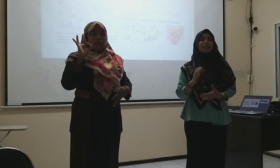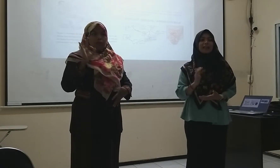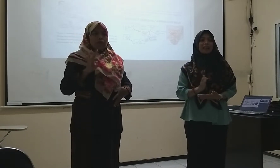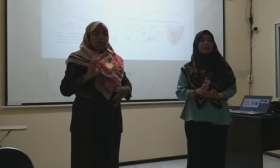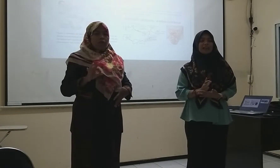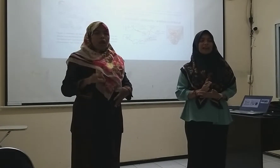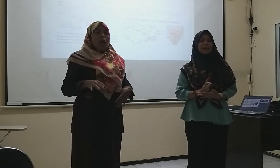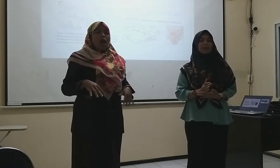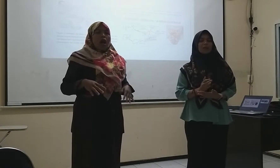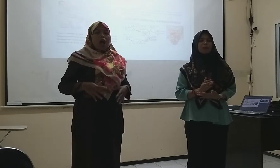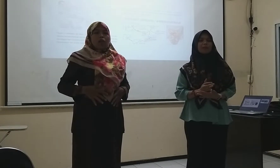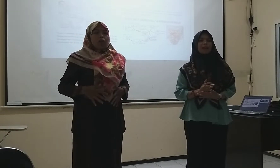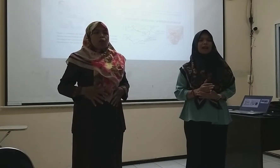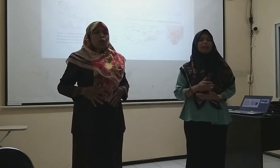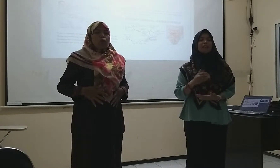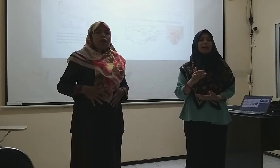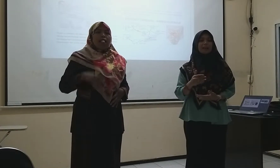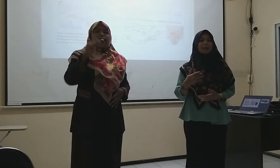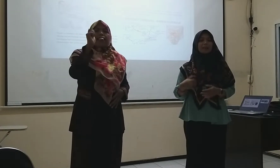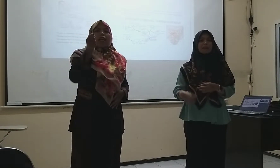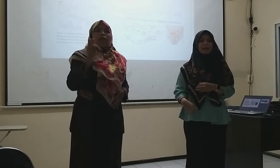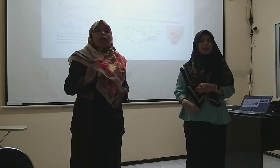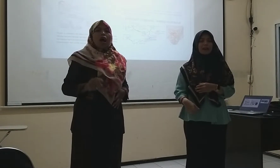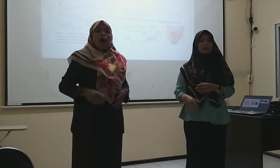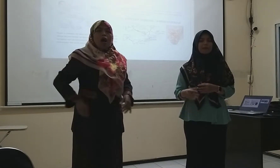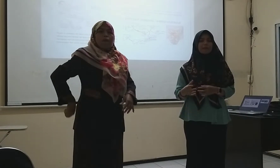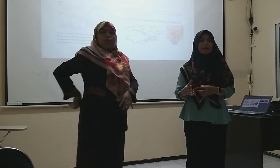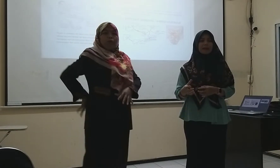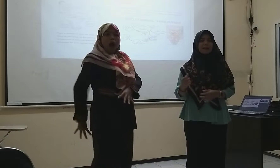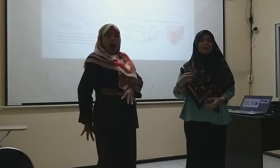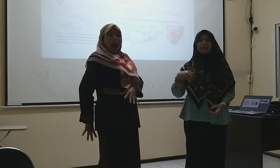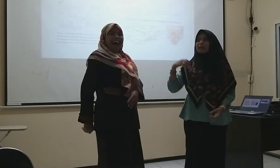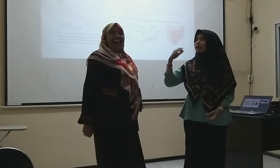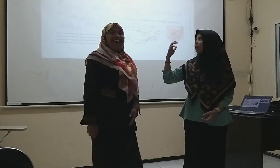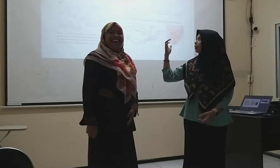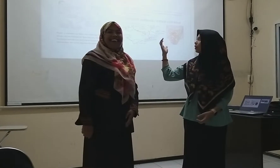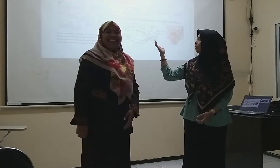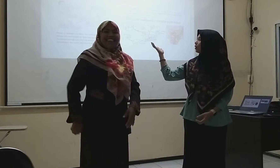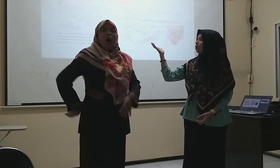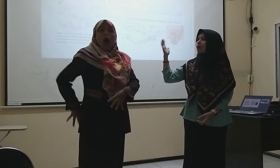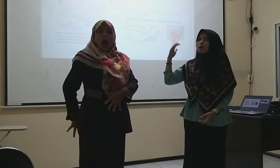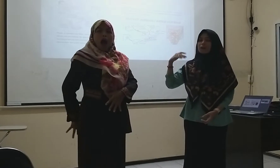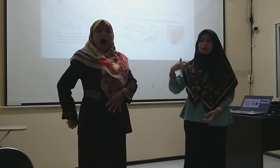Nah, gejalanya itu bisa diare berdarah, lebih parah dari